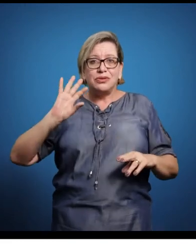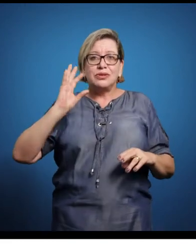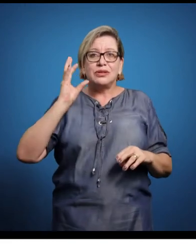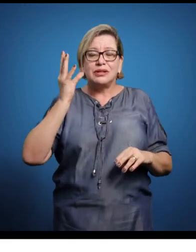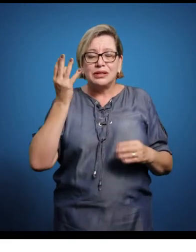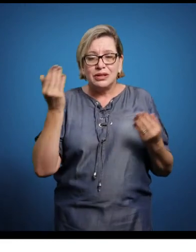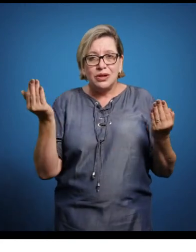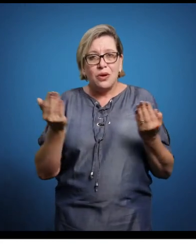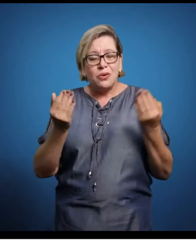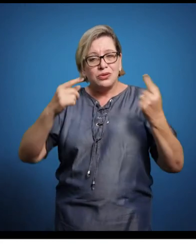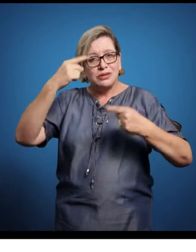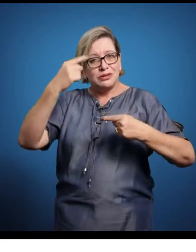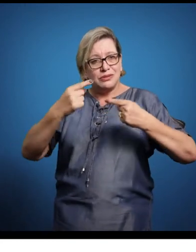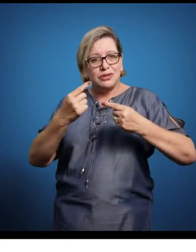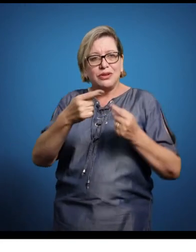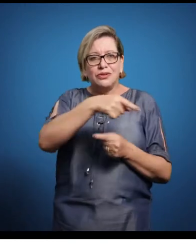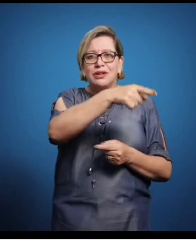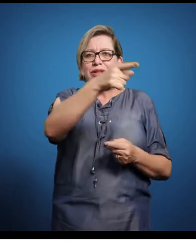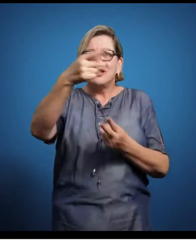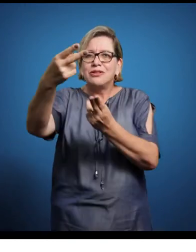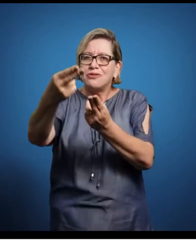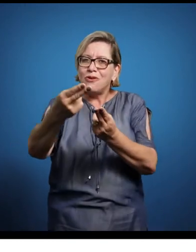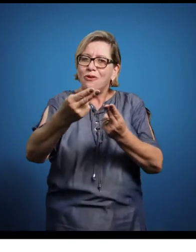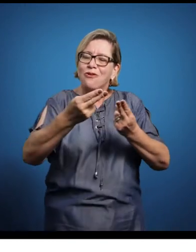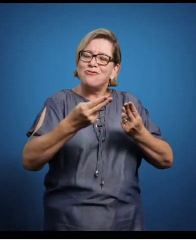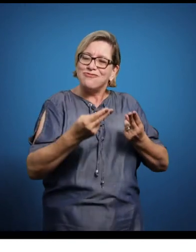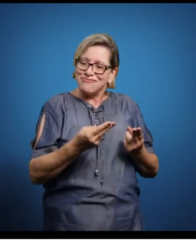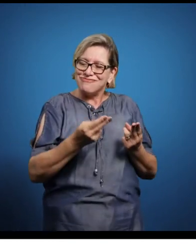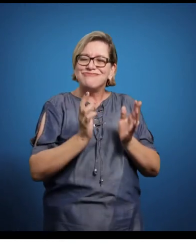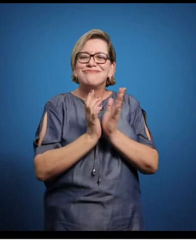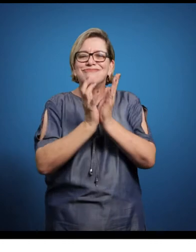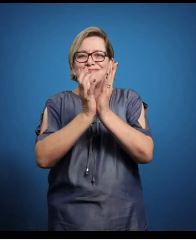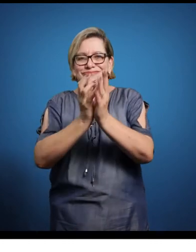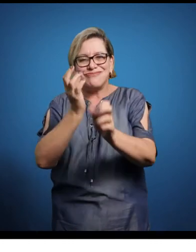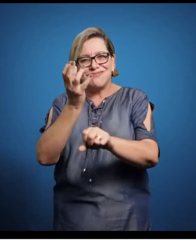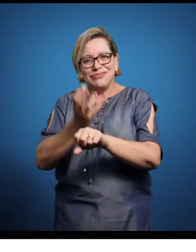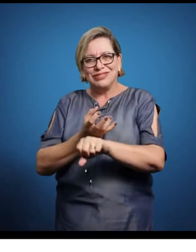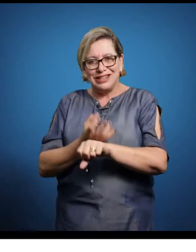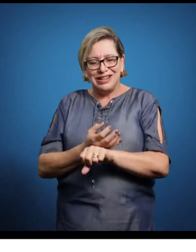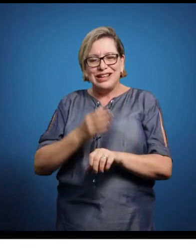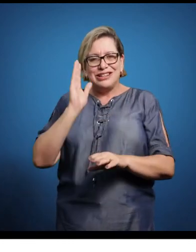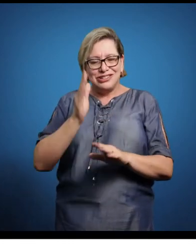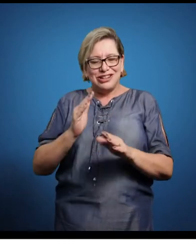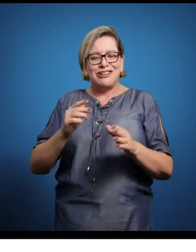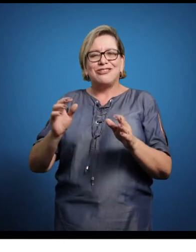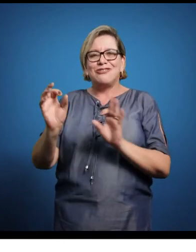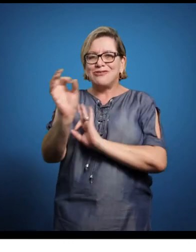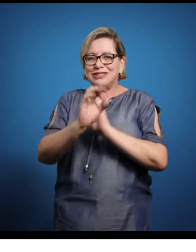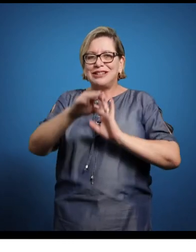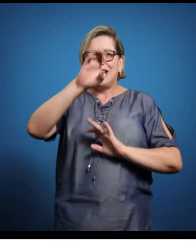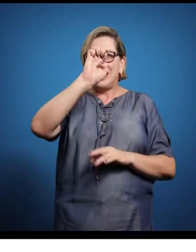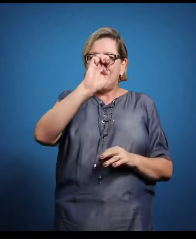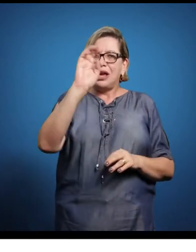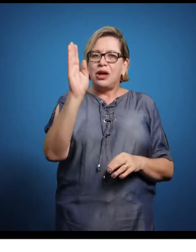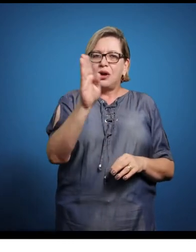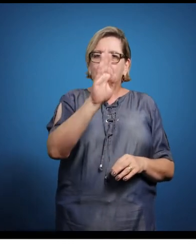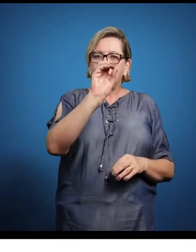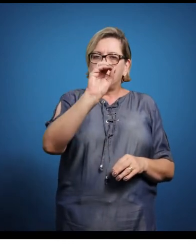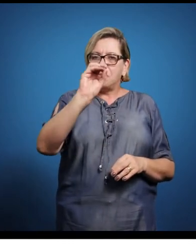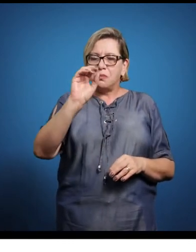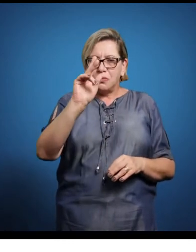convidado para participar da disciplina preparei o e-book pra você gostaria que você lê se esse book a disciplina já está